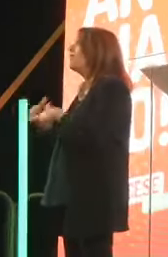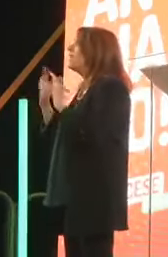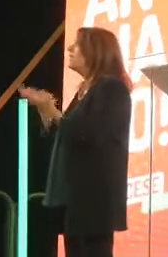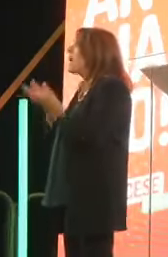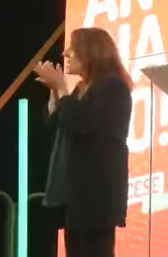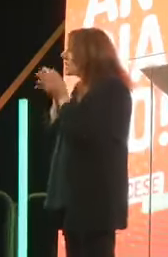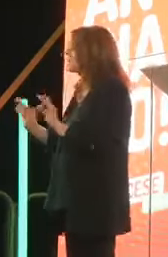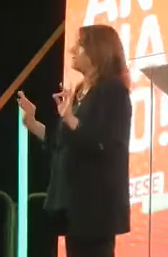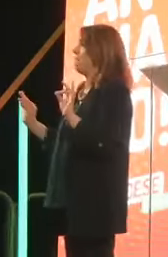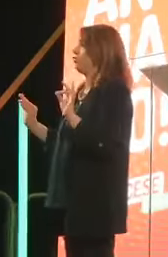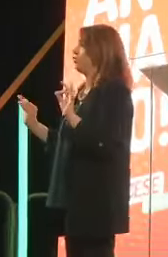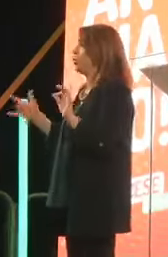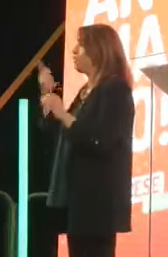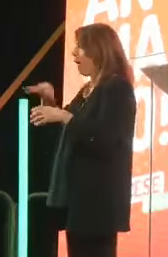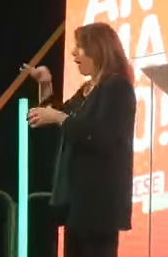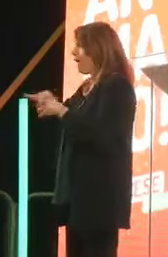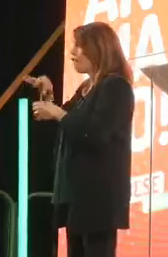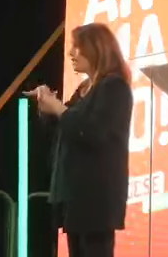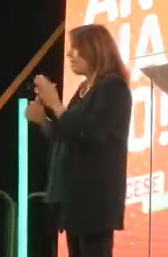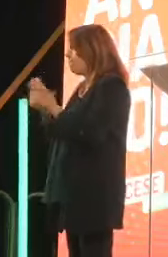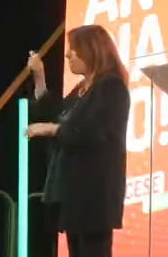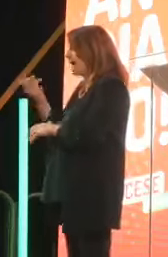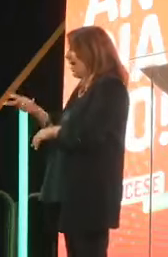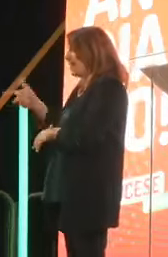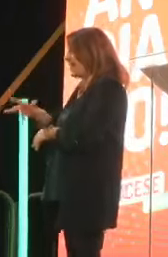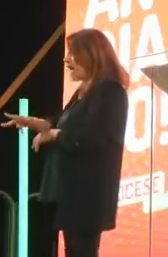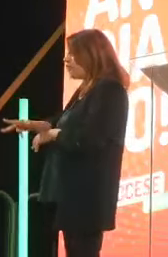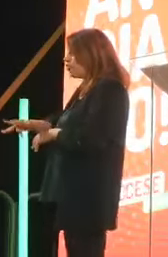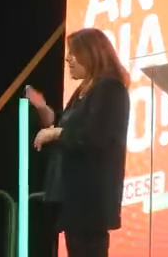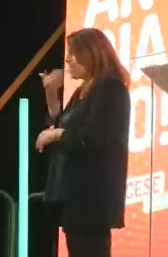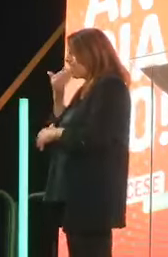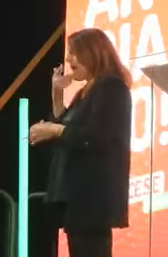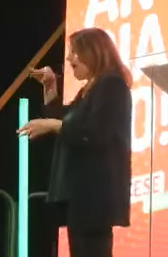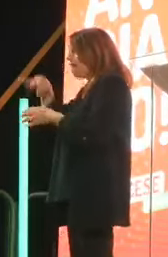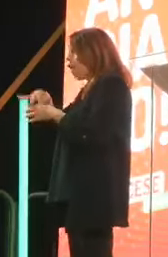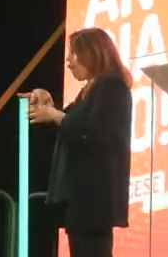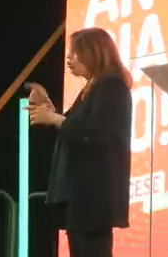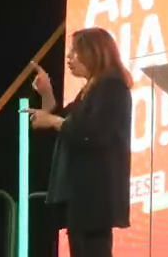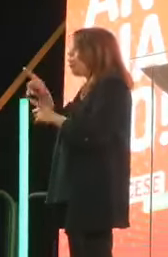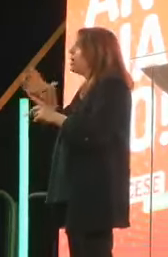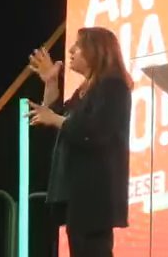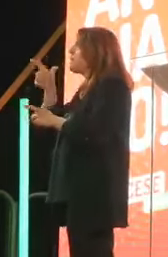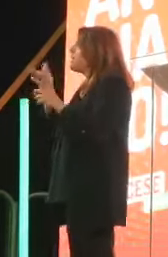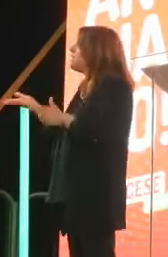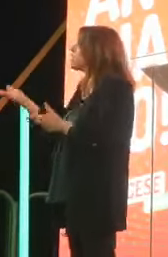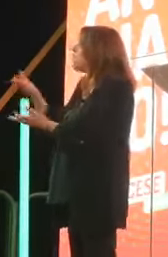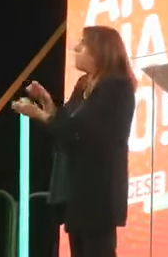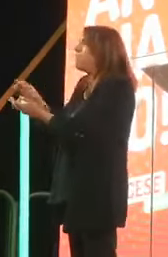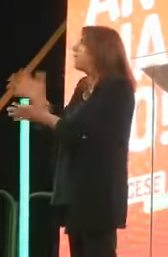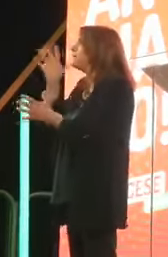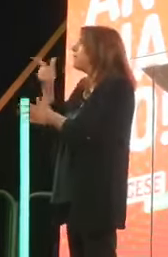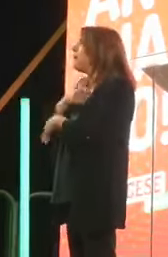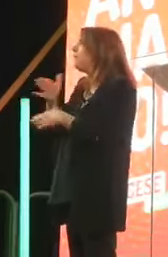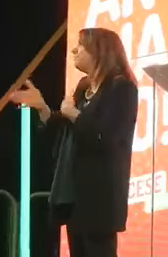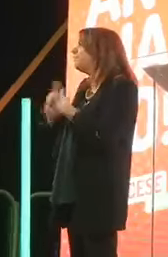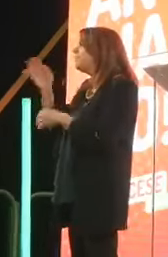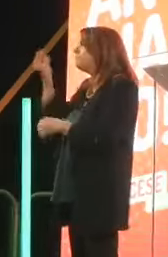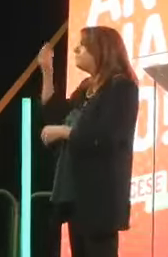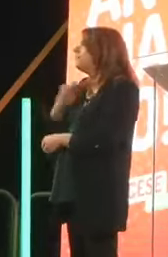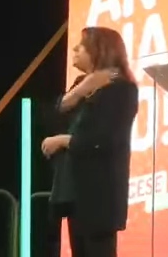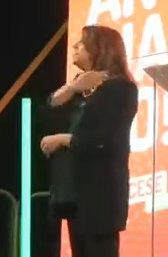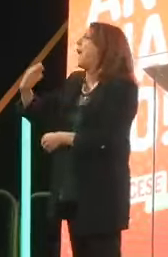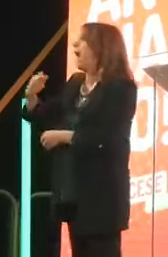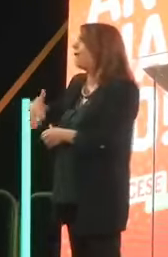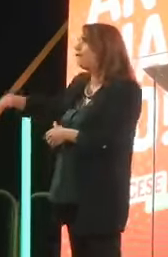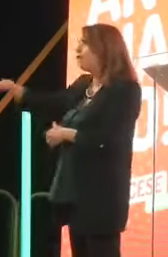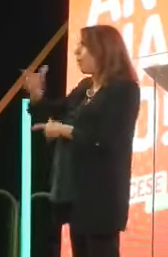saltare le primarie a 3 giorni dal voto è una sberla per tutta la gente per bene che si stava preparando